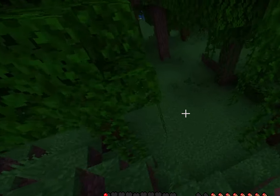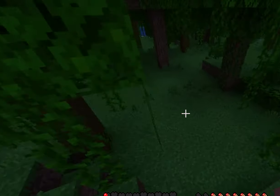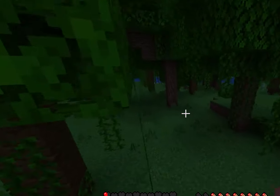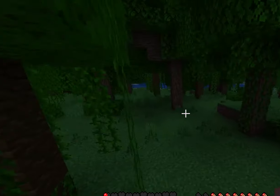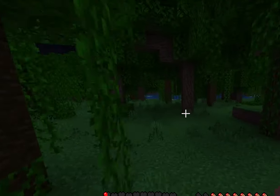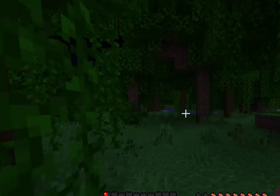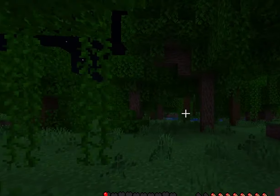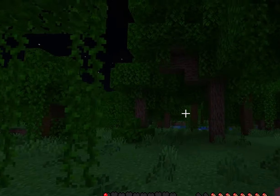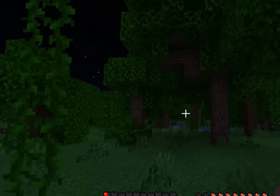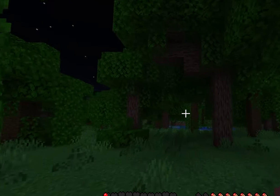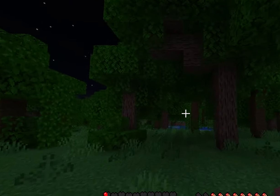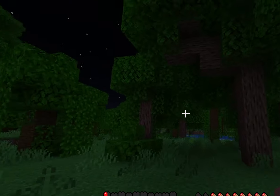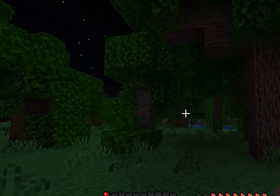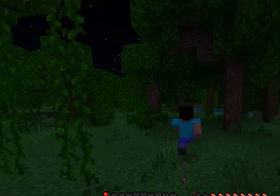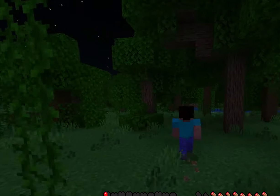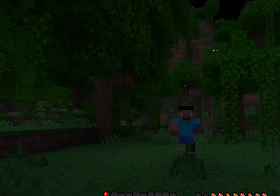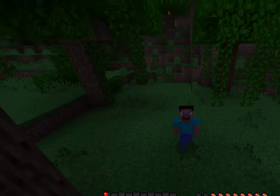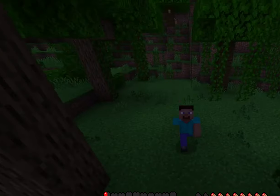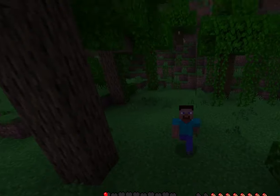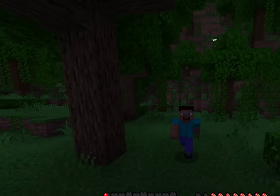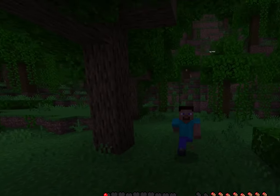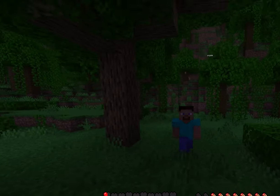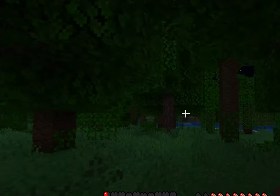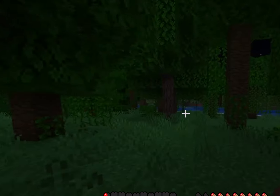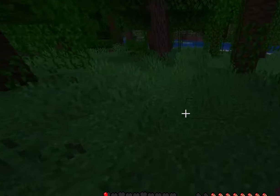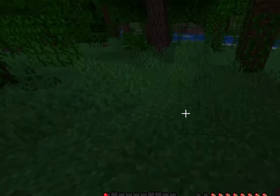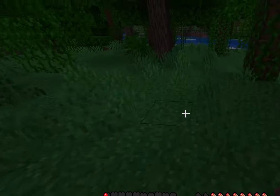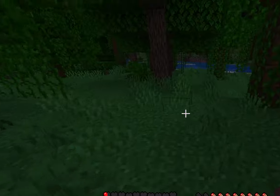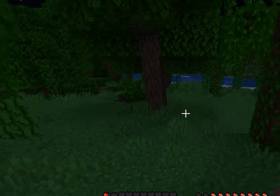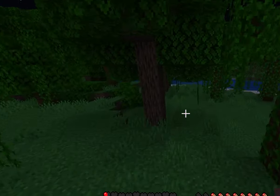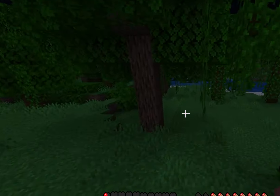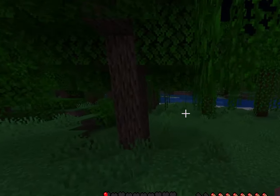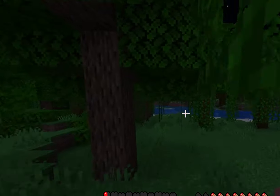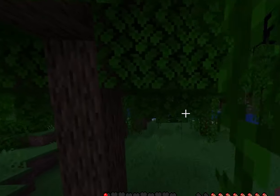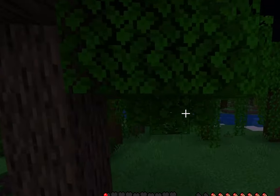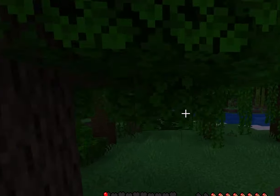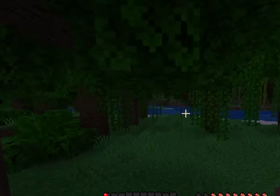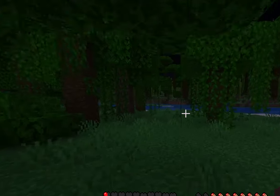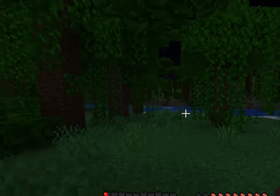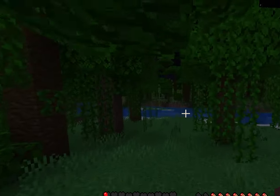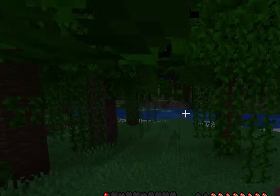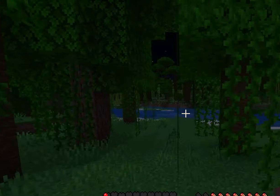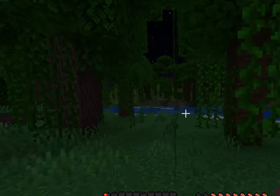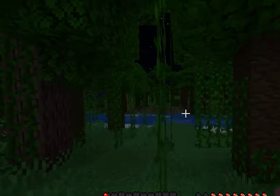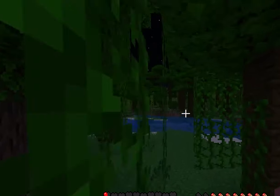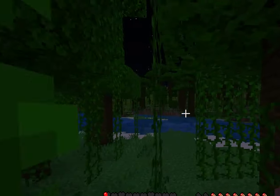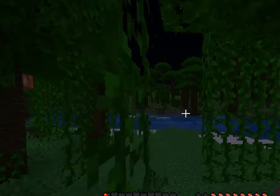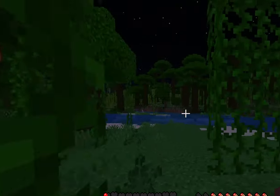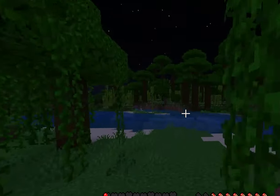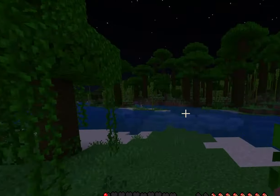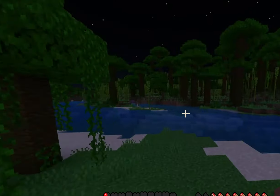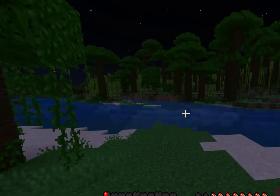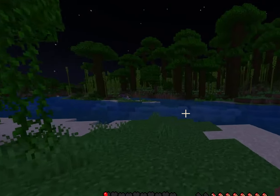うれしい。居れてって、置いてって。やばい、来んな、来んな、来んな。来んな…マジして来んな。